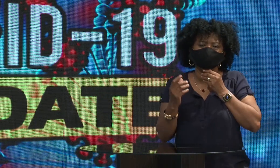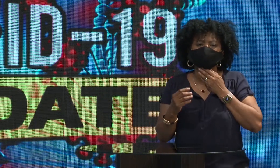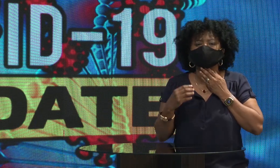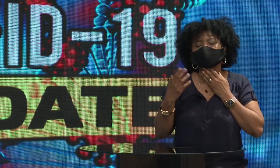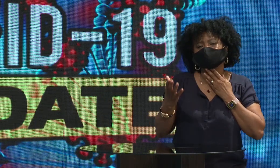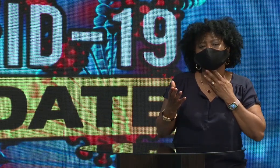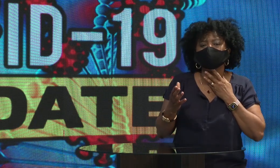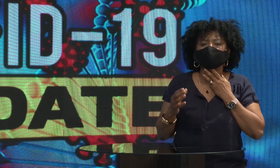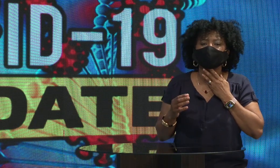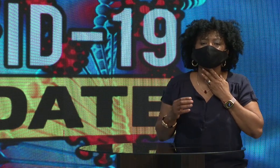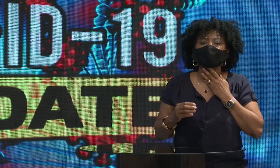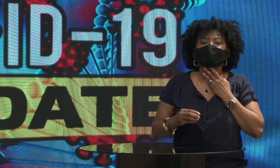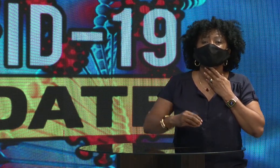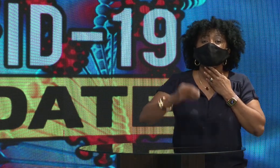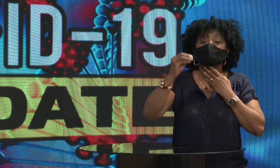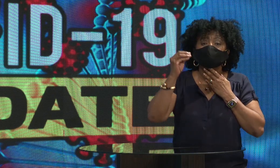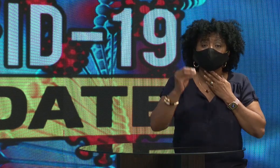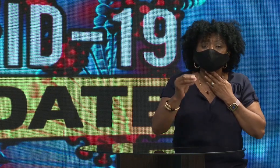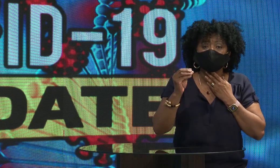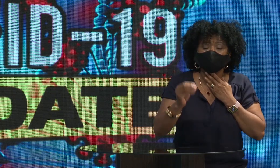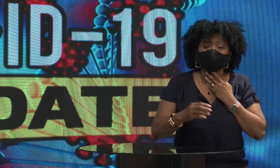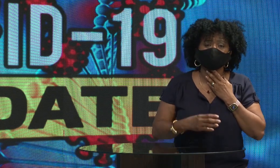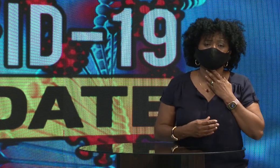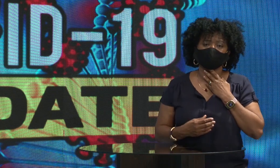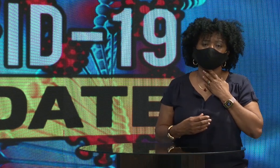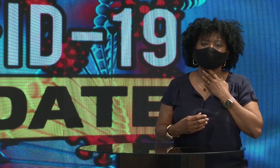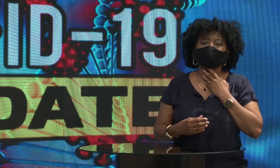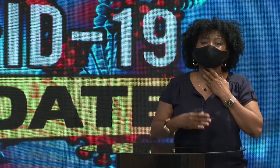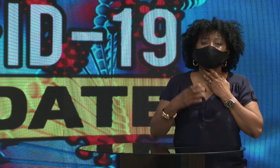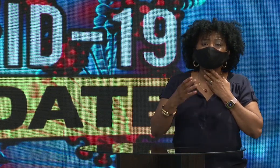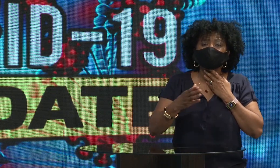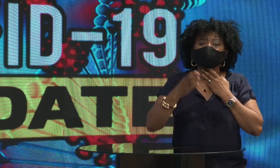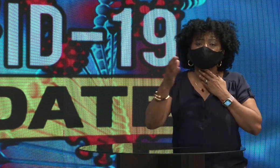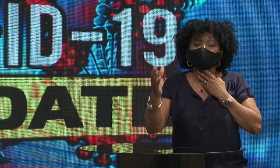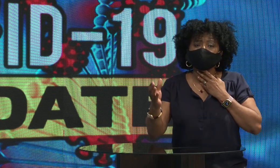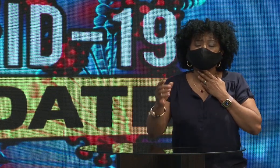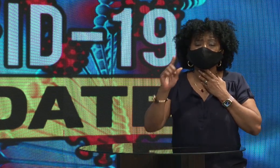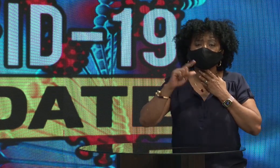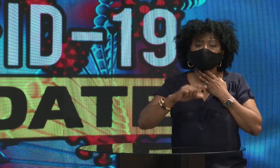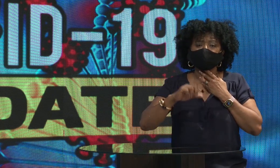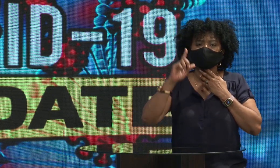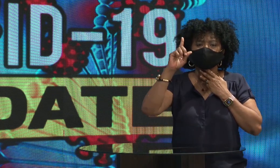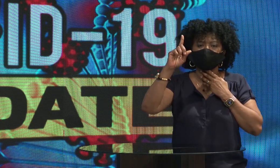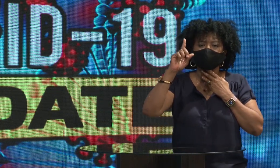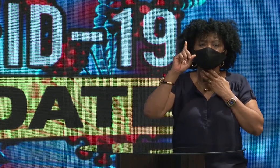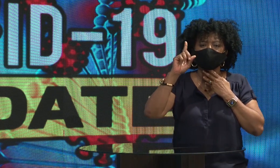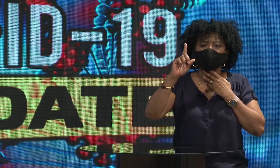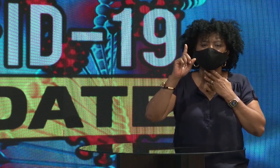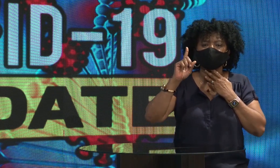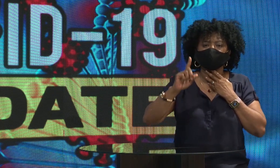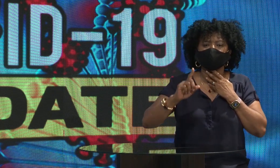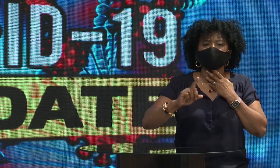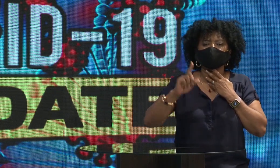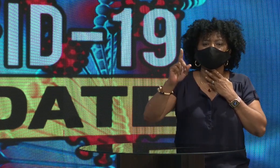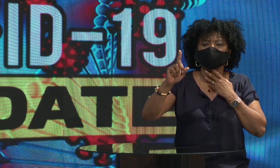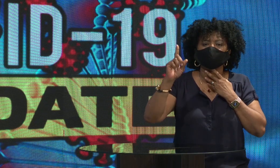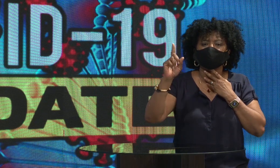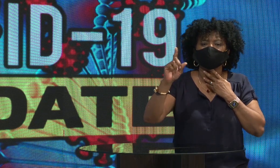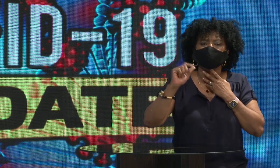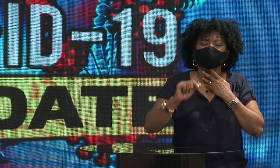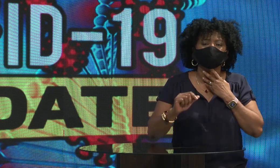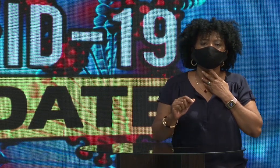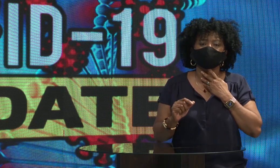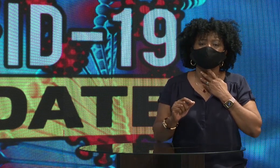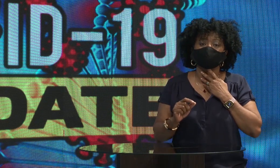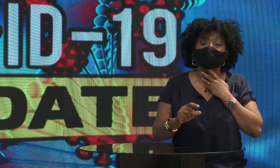worden, een beetje hoest, een beetje verhoging, bel je huisarts. Ga niet wandelen omdat je denkt, oh vandaag is de day van draaibaar, ik mag op